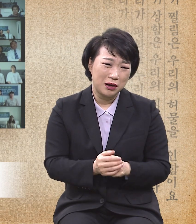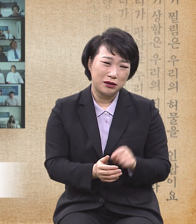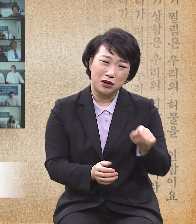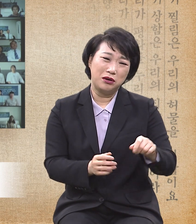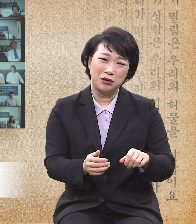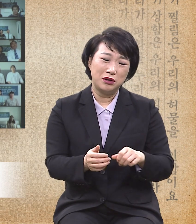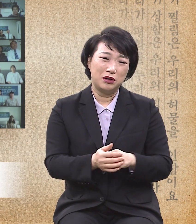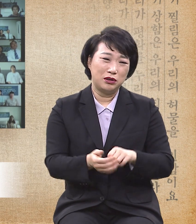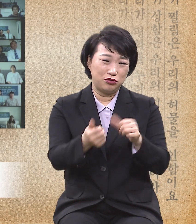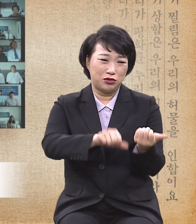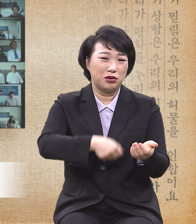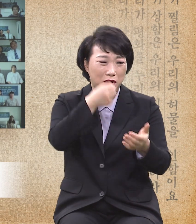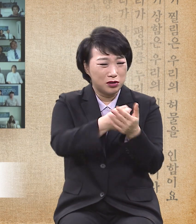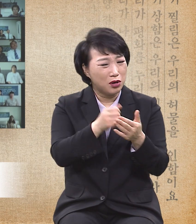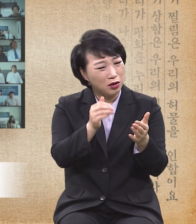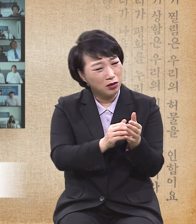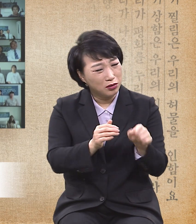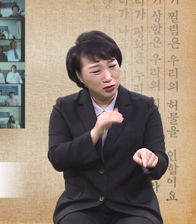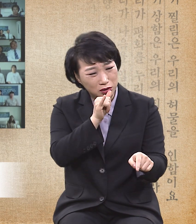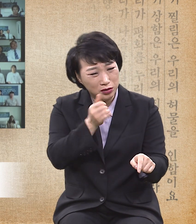이미 죽기로 작정된 네가